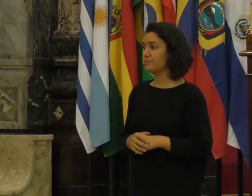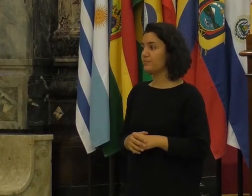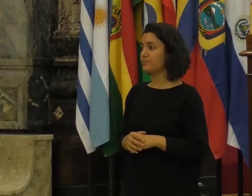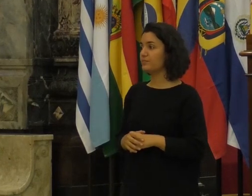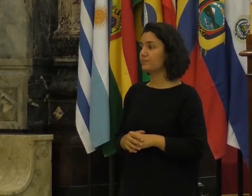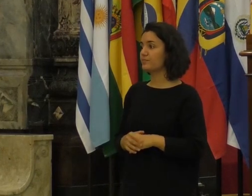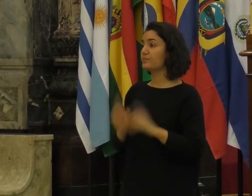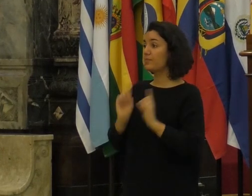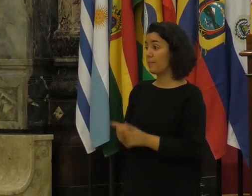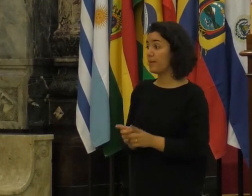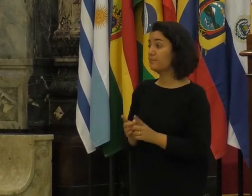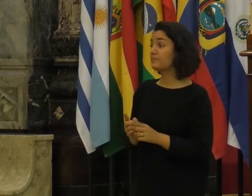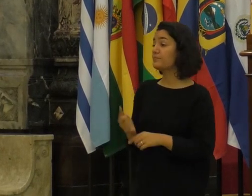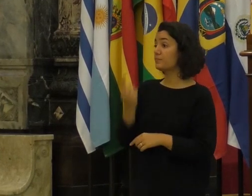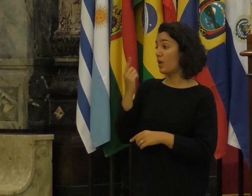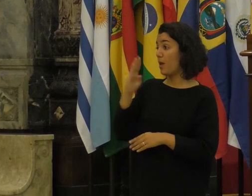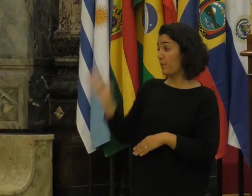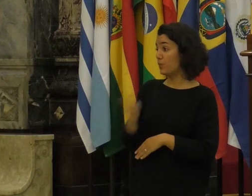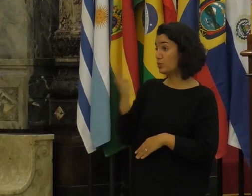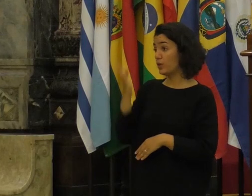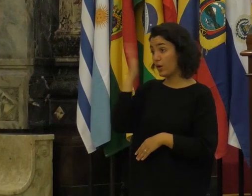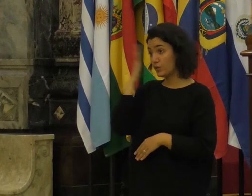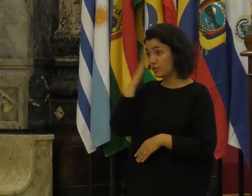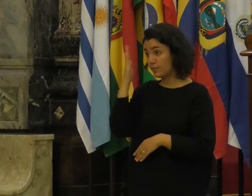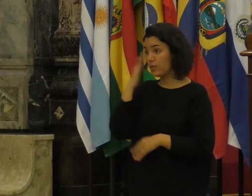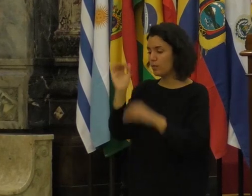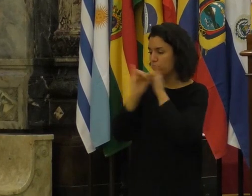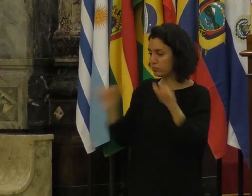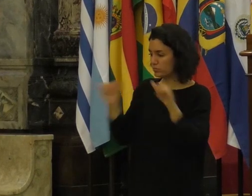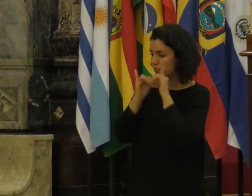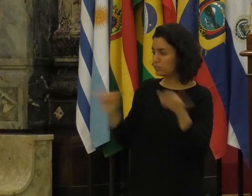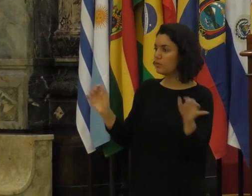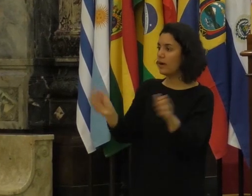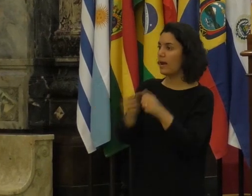En una de las expresiones de la producción del conocimiento, las publicaciones en revistas,